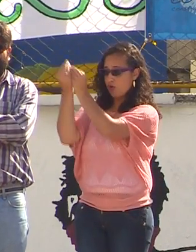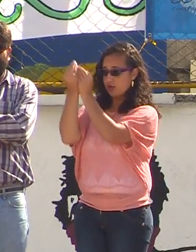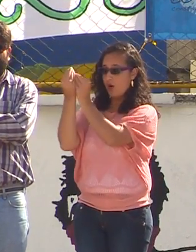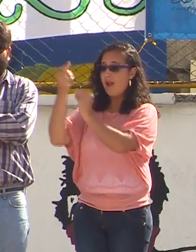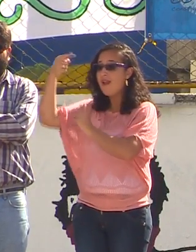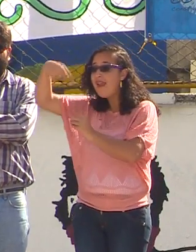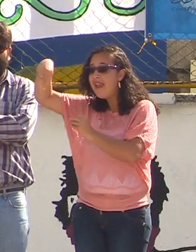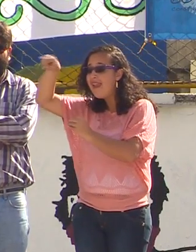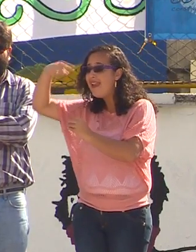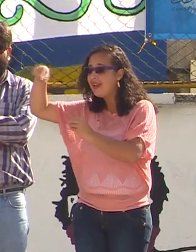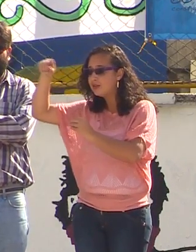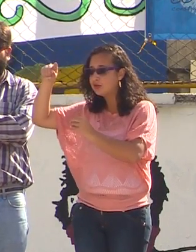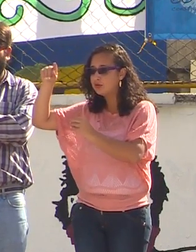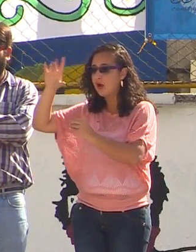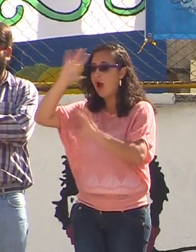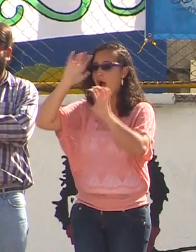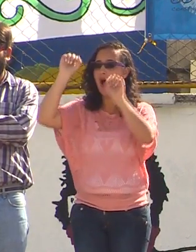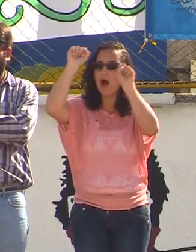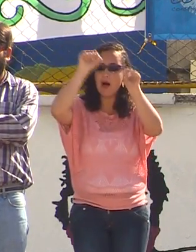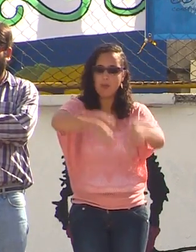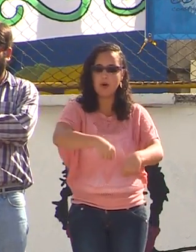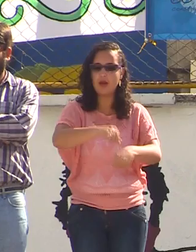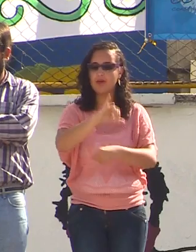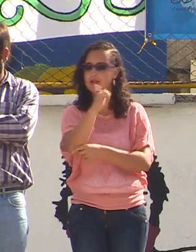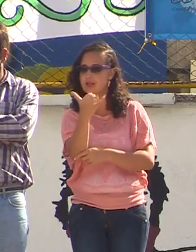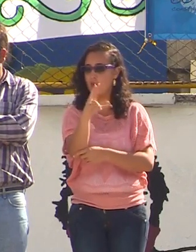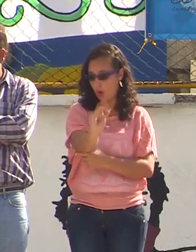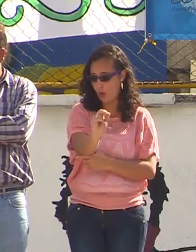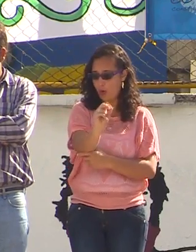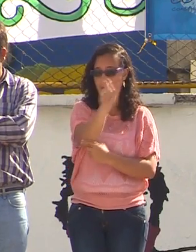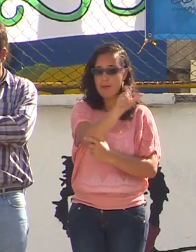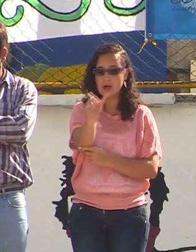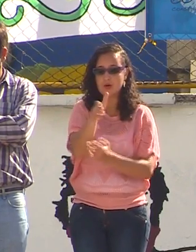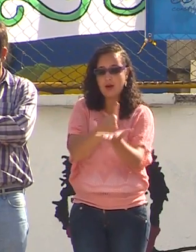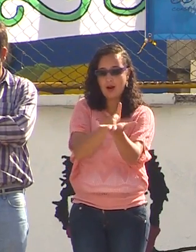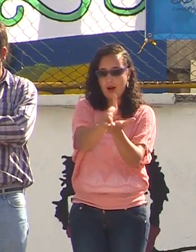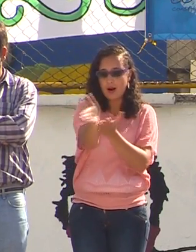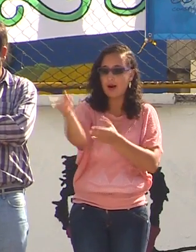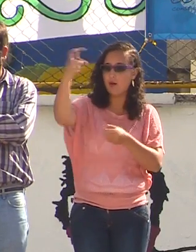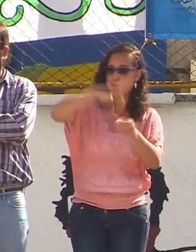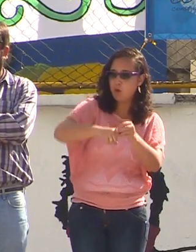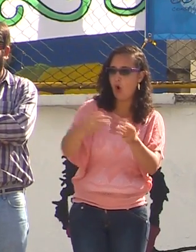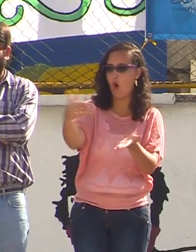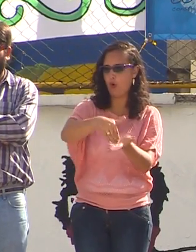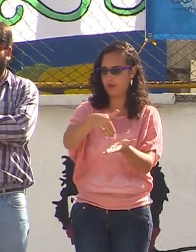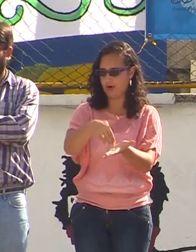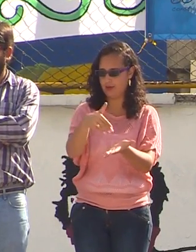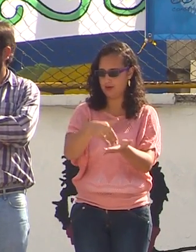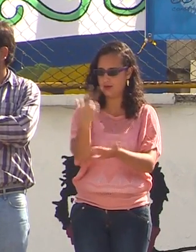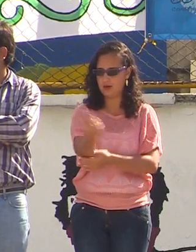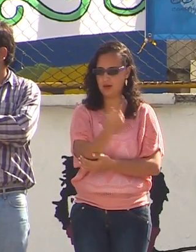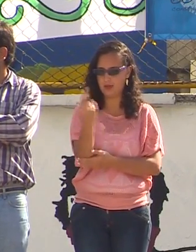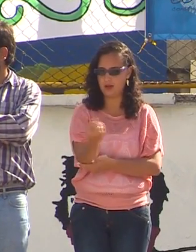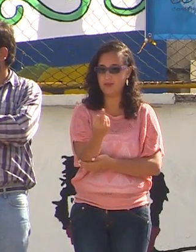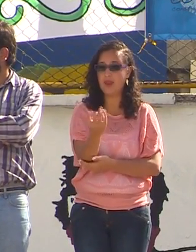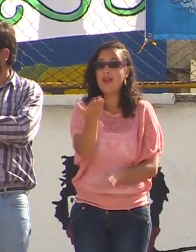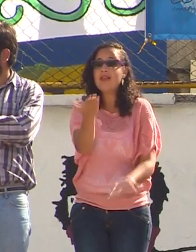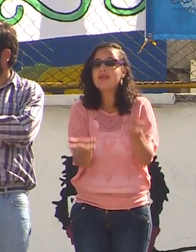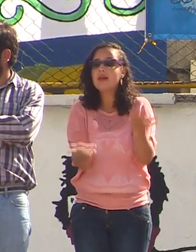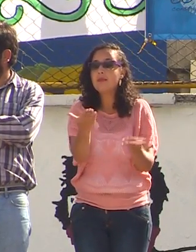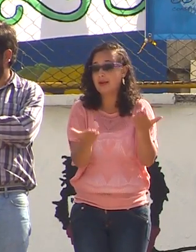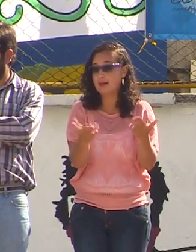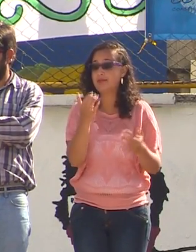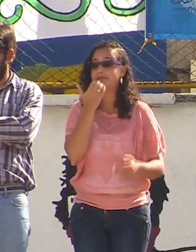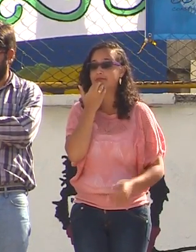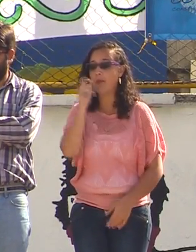reintegro excepcional a un programa académico, según el caso, de personas